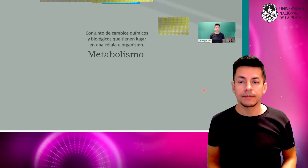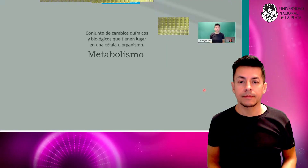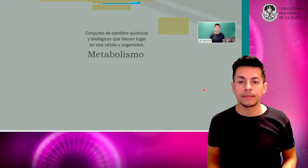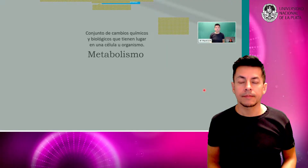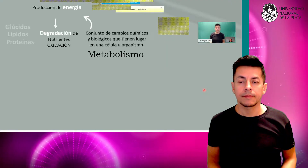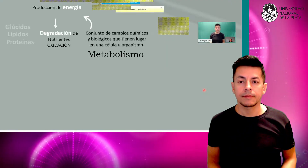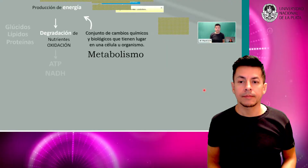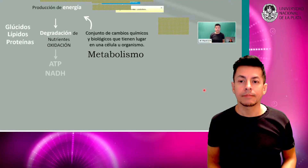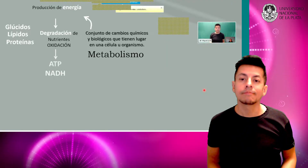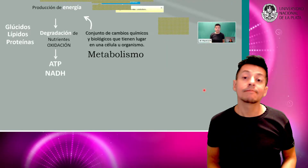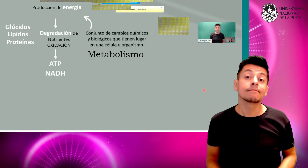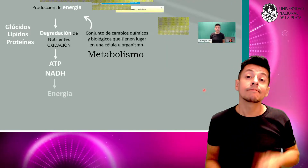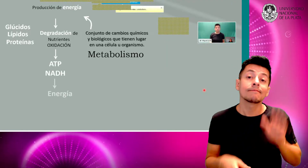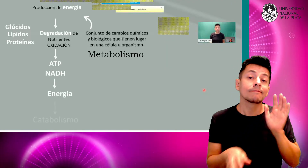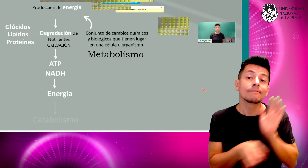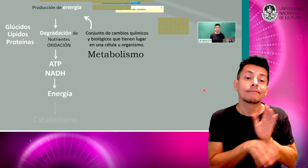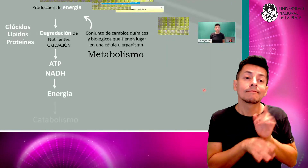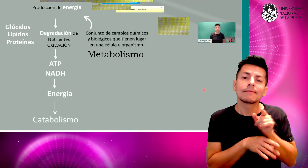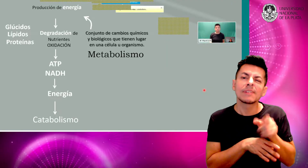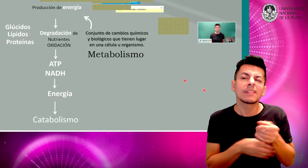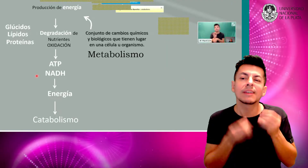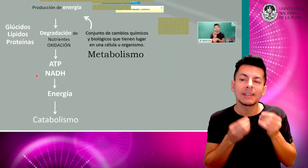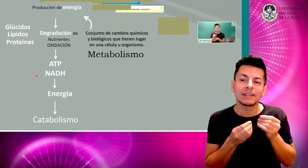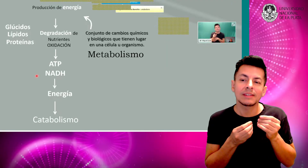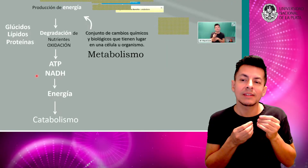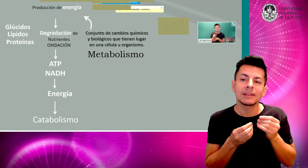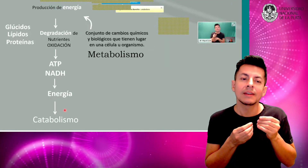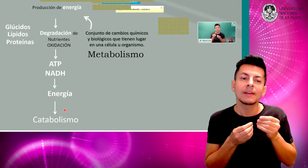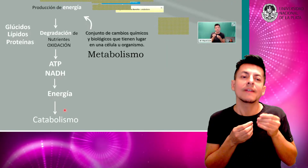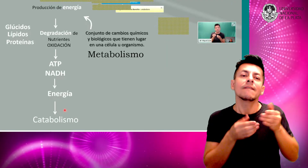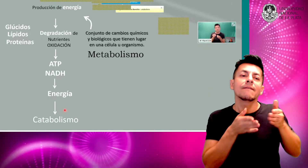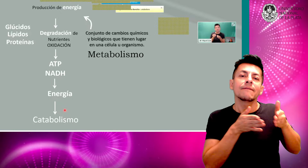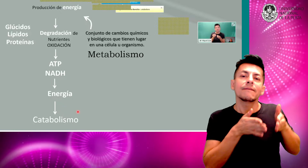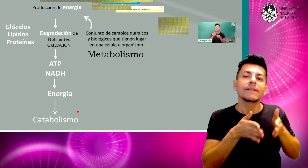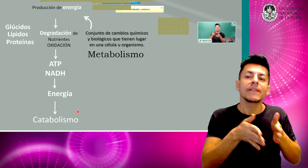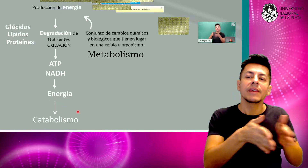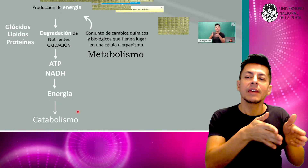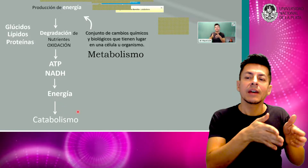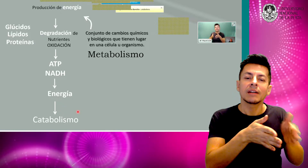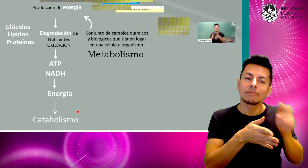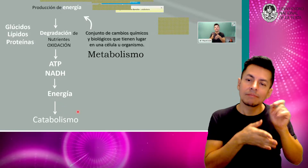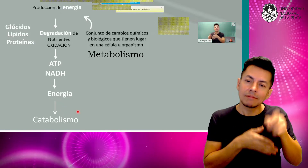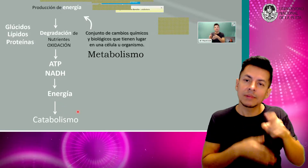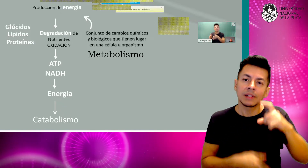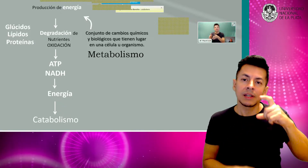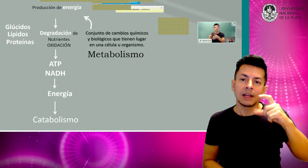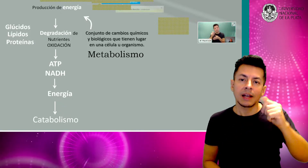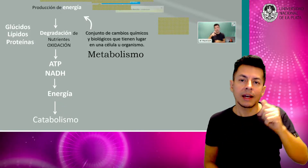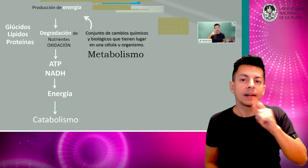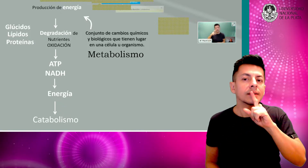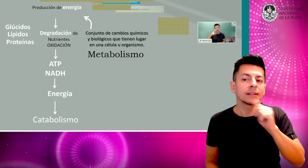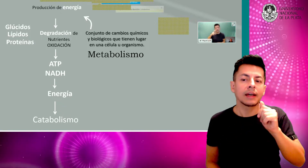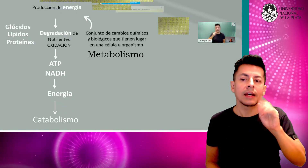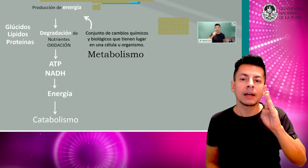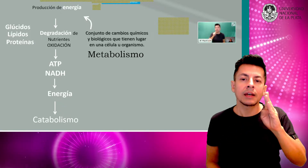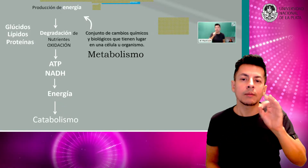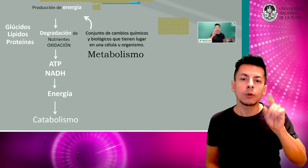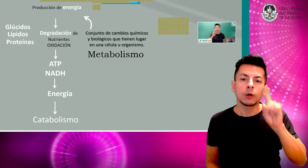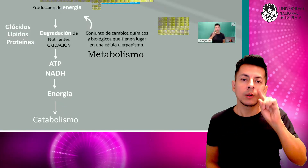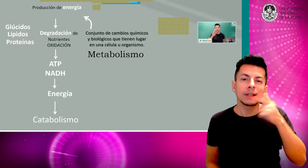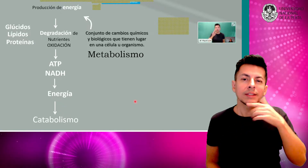Por lo tanto, estamos hablando de una vía perteneciente al catabolismo, ¿sí? Obtuvimos energía y